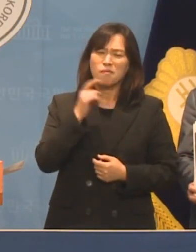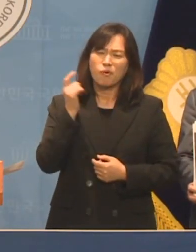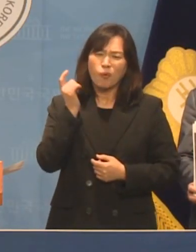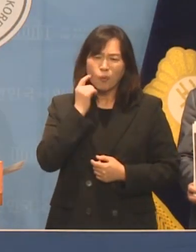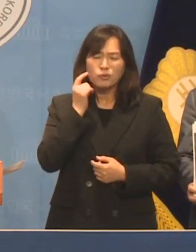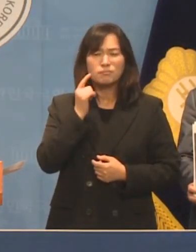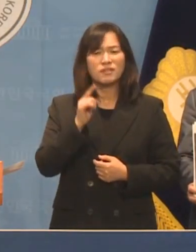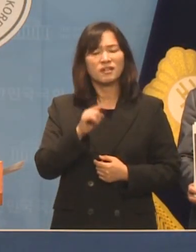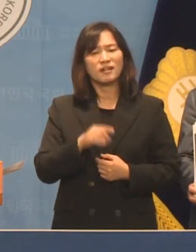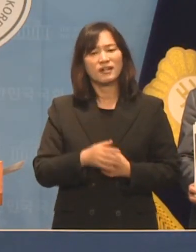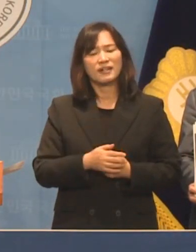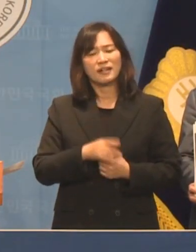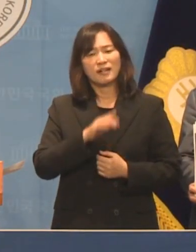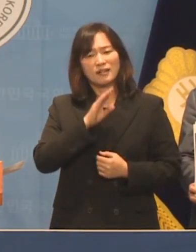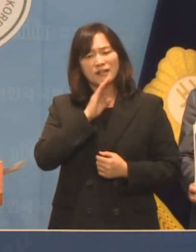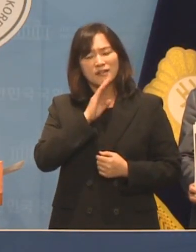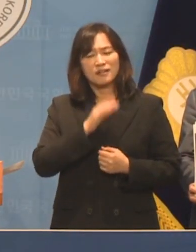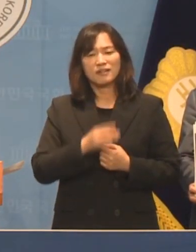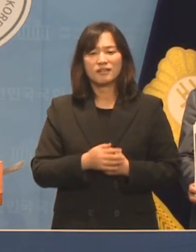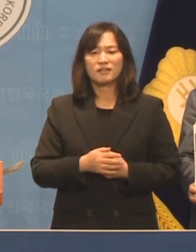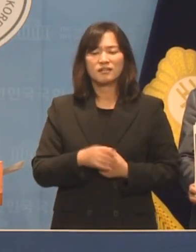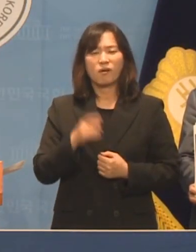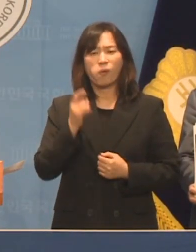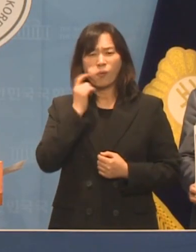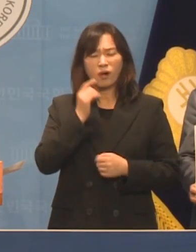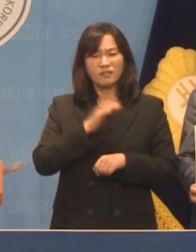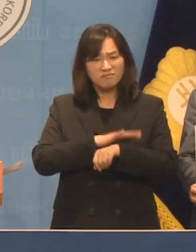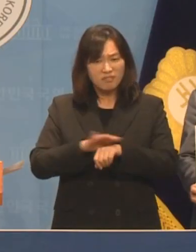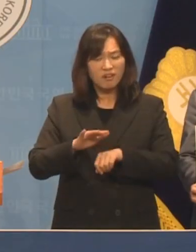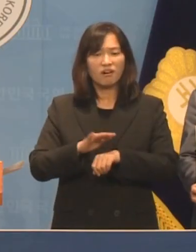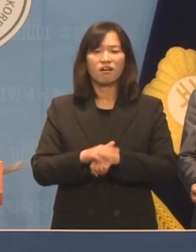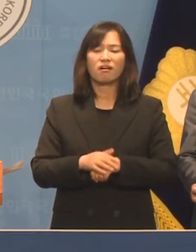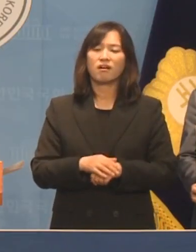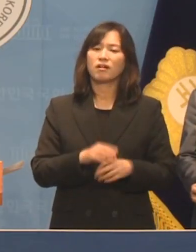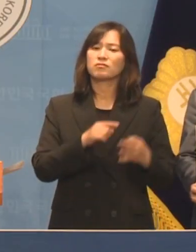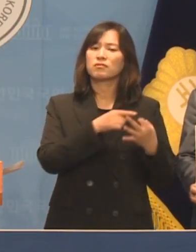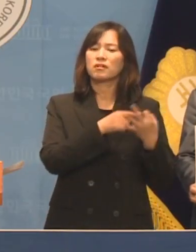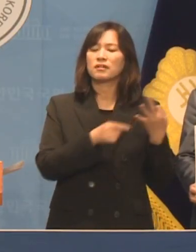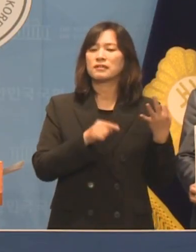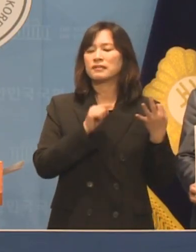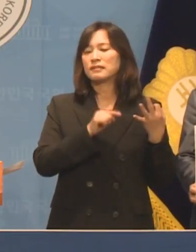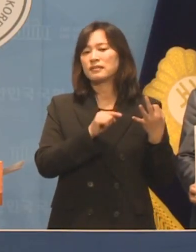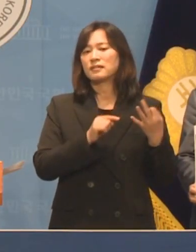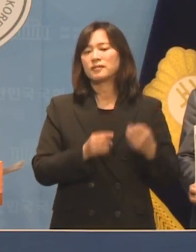거짓말을 천연덕스럽게 잘하는 겁니까 도대체 윤석열.